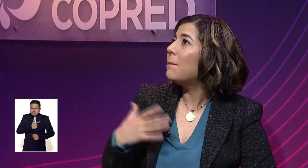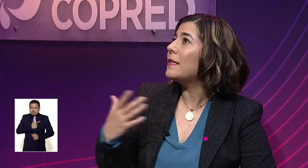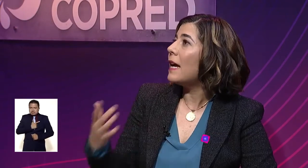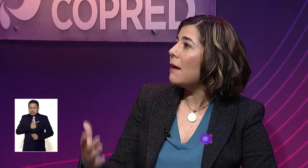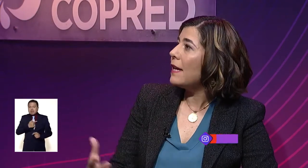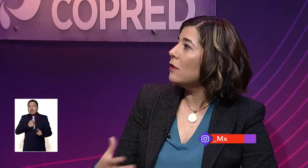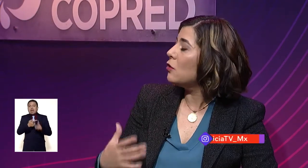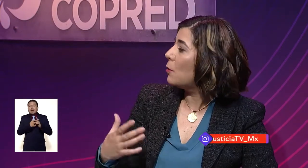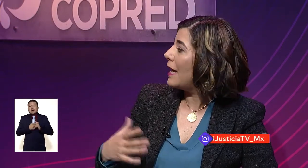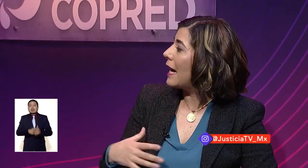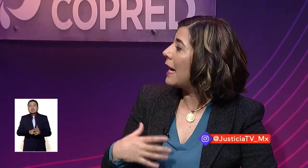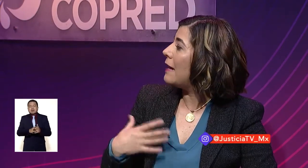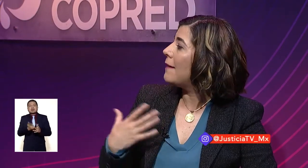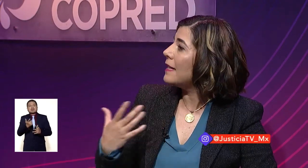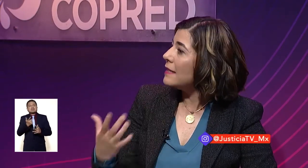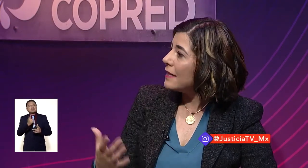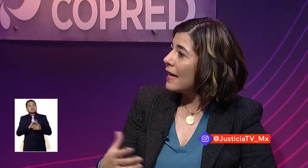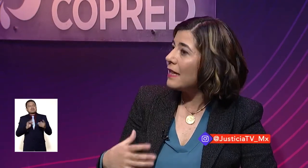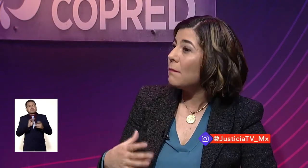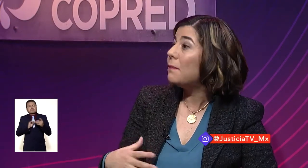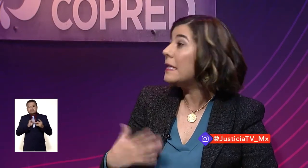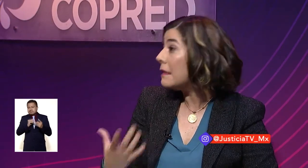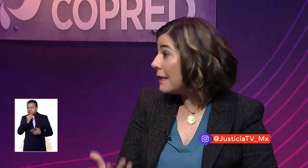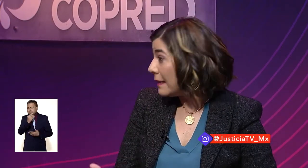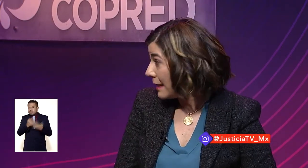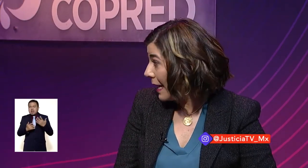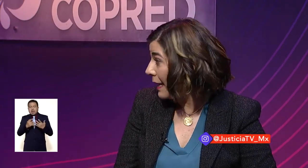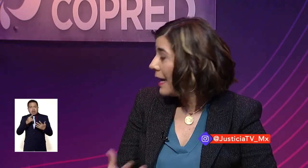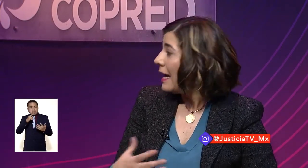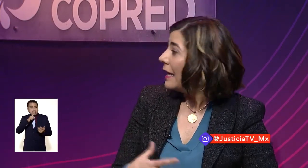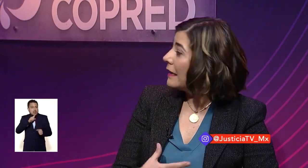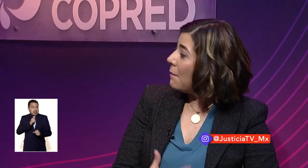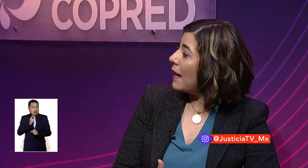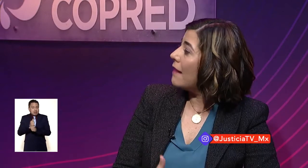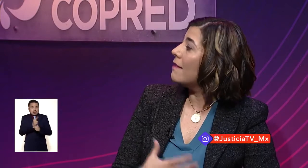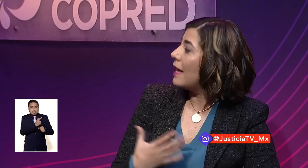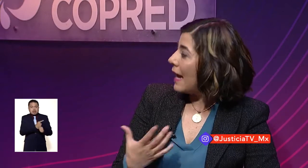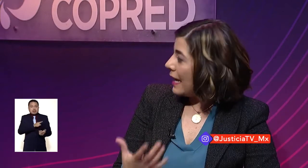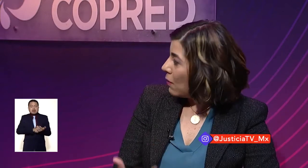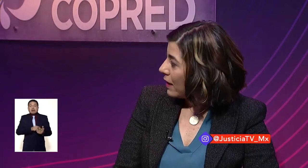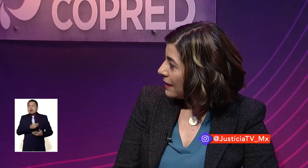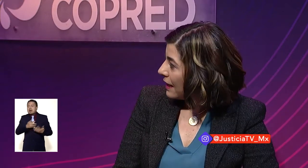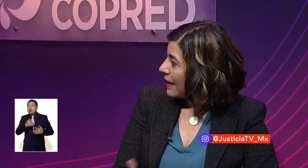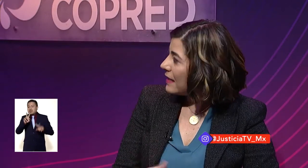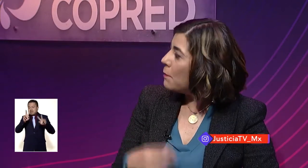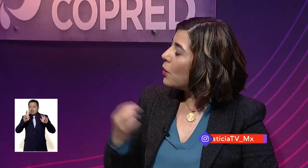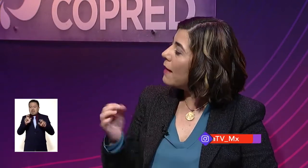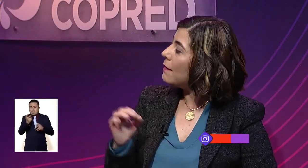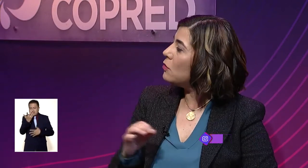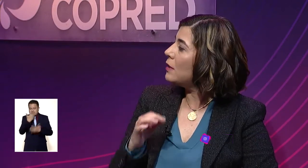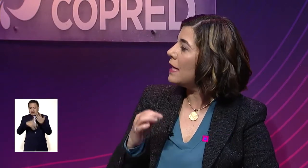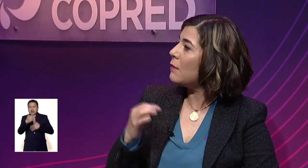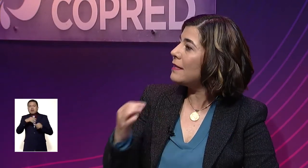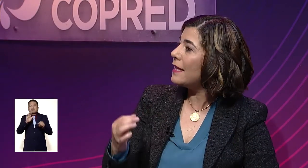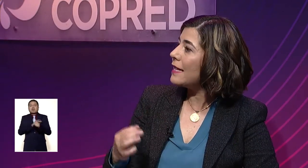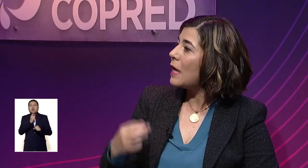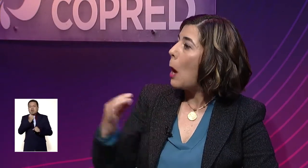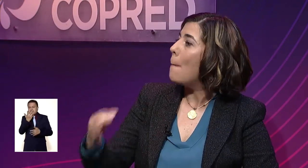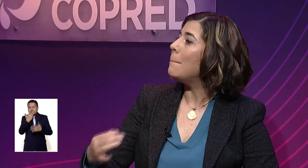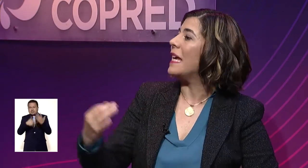empezar hablando sobre la relevancia de visibilizar el tema de la lengua de señas y por qué hablamos de una lengua de señas